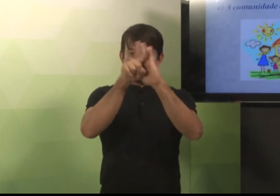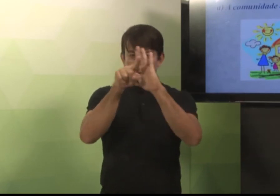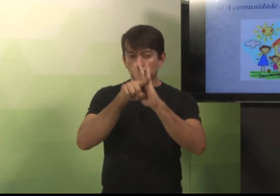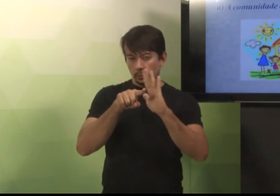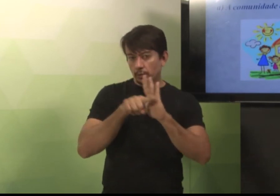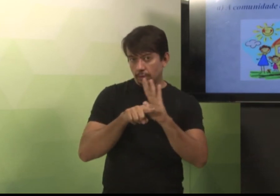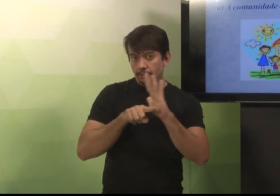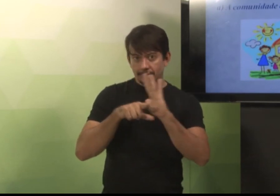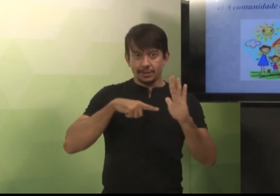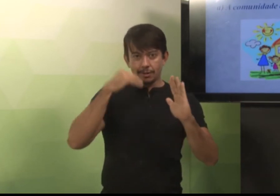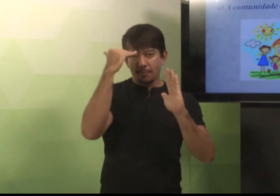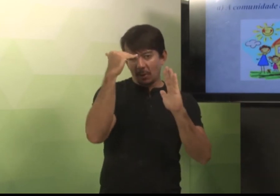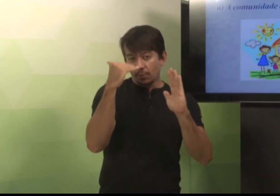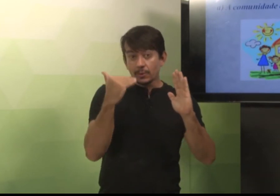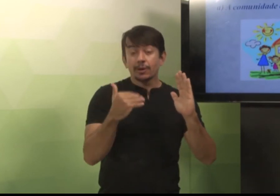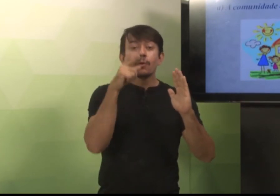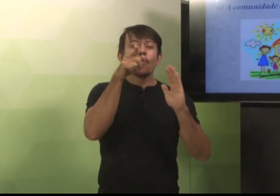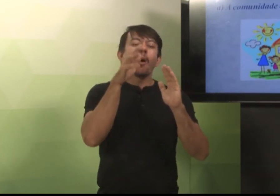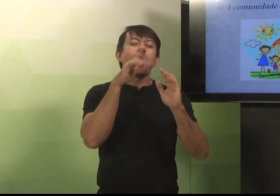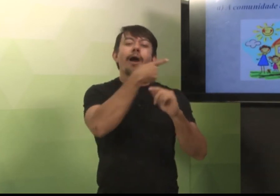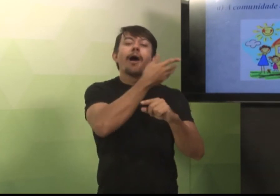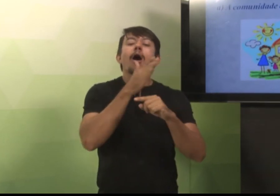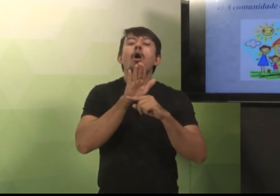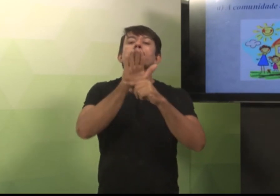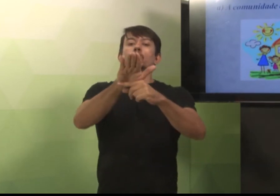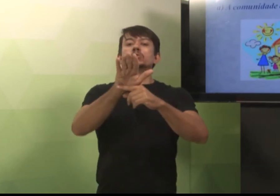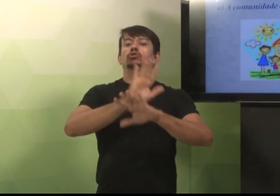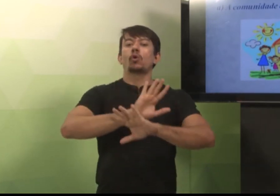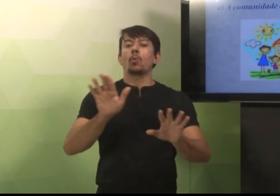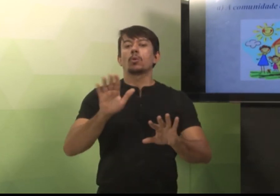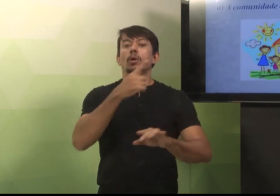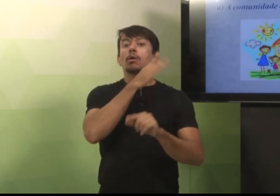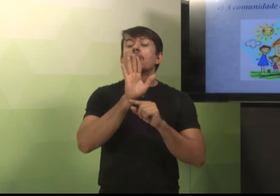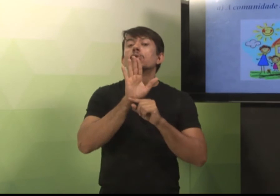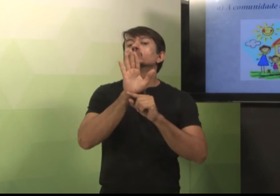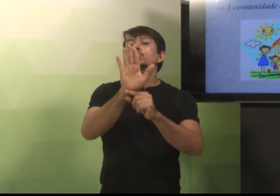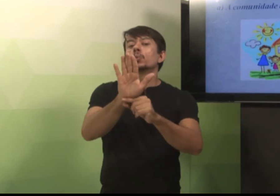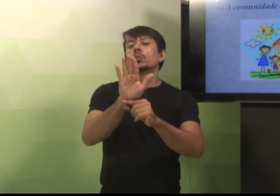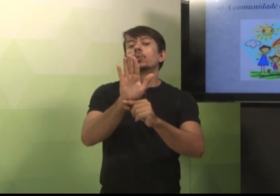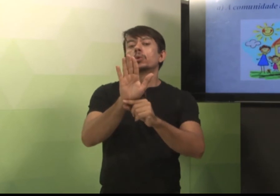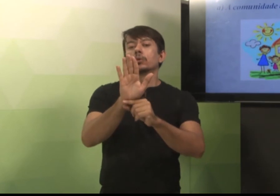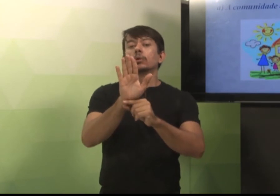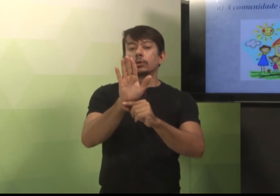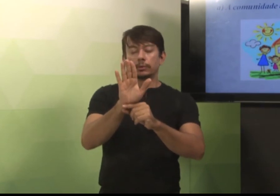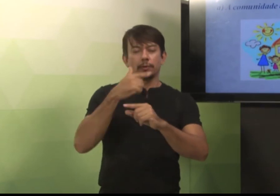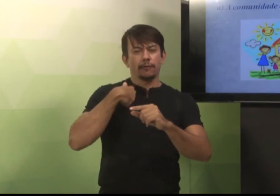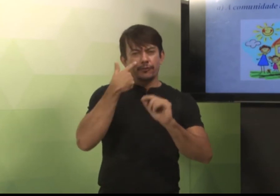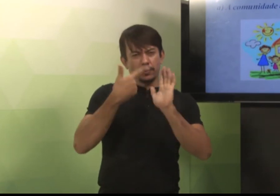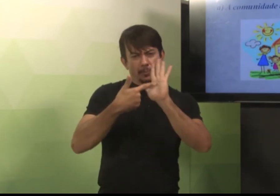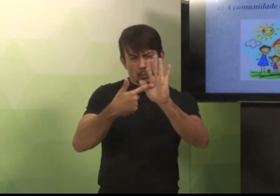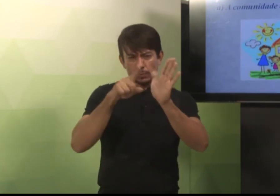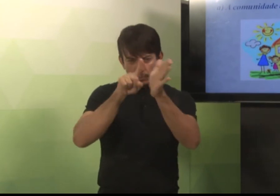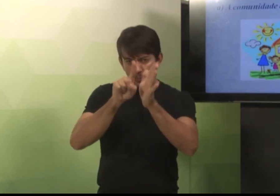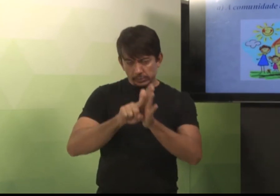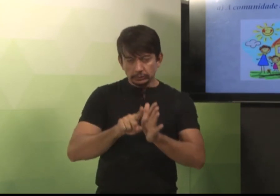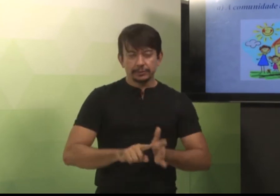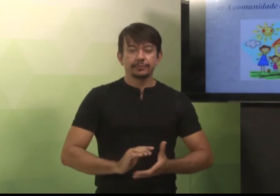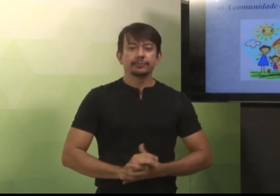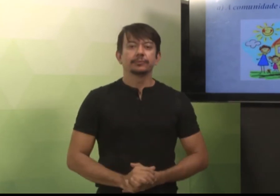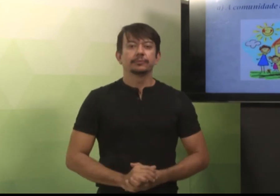escolar. Elenquei aqui algumas perguntas para auxiliá-los somente. Vejam,